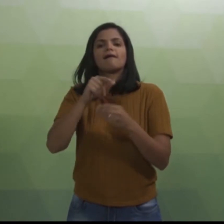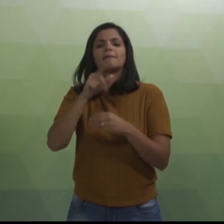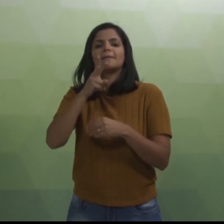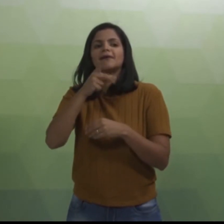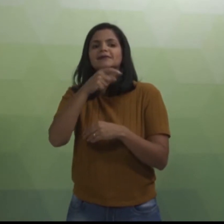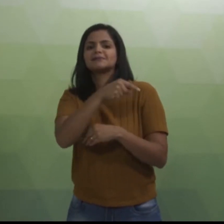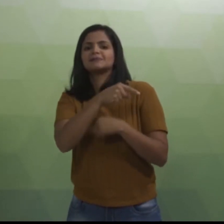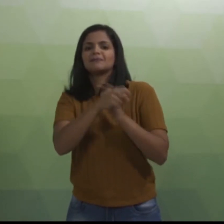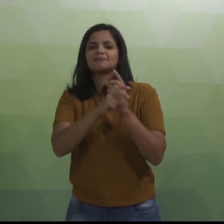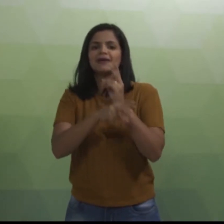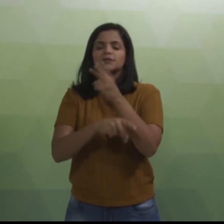e deítica.